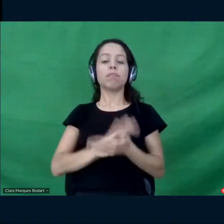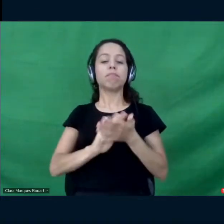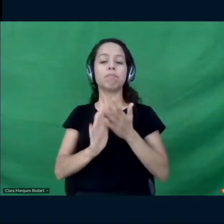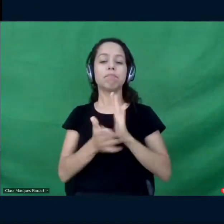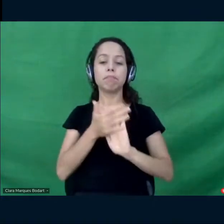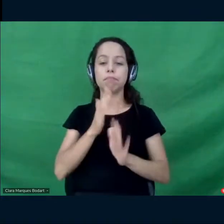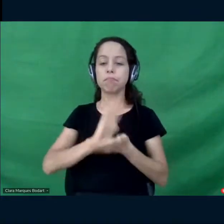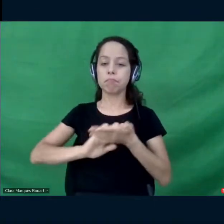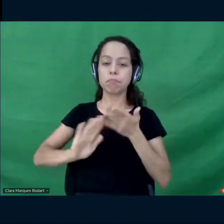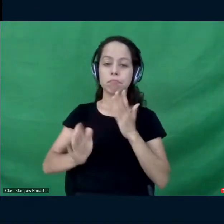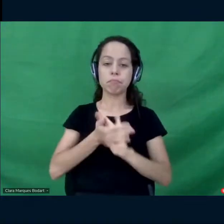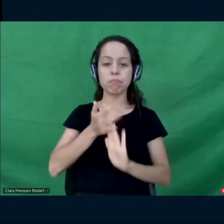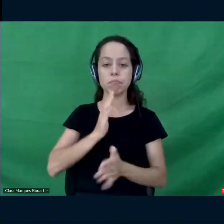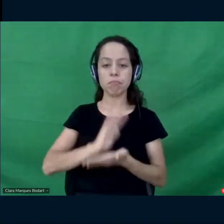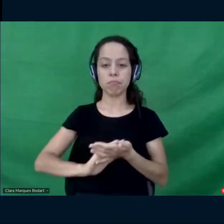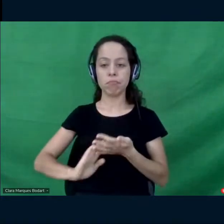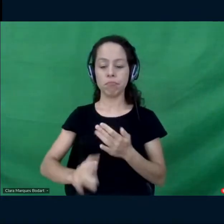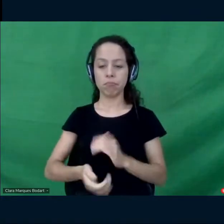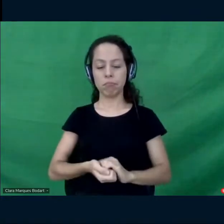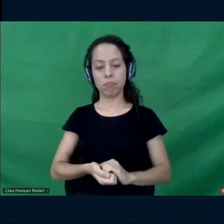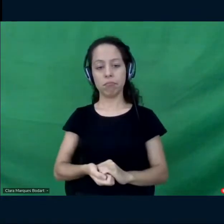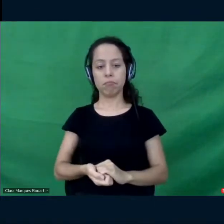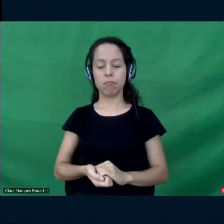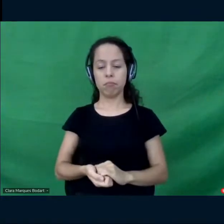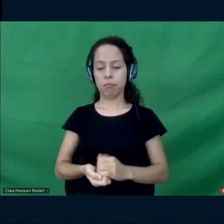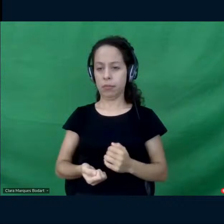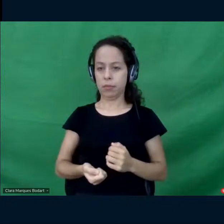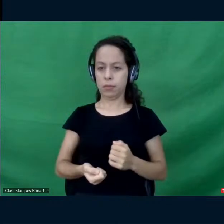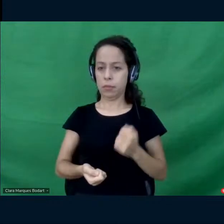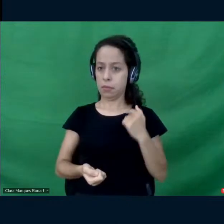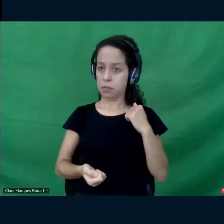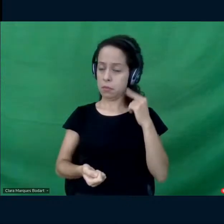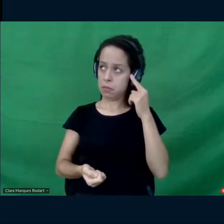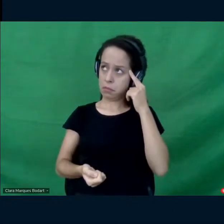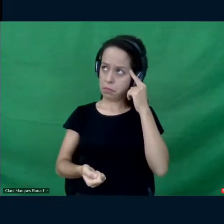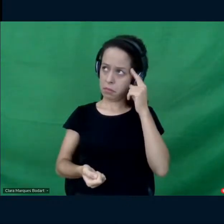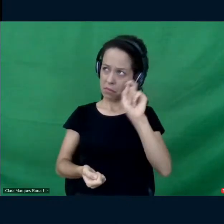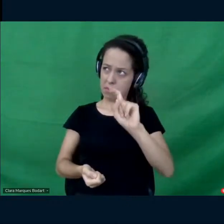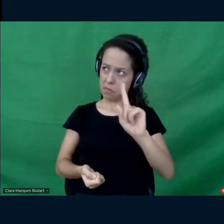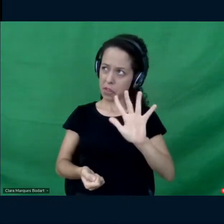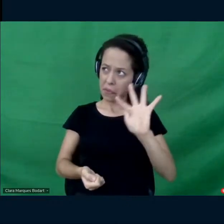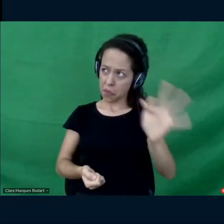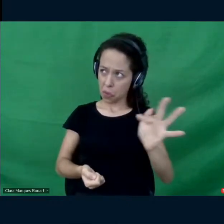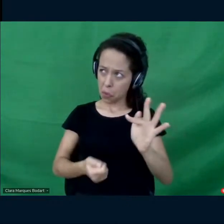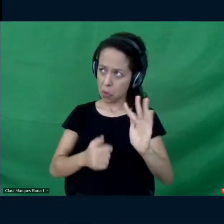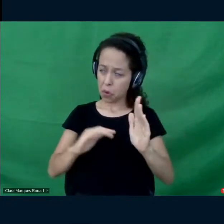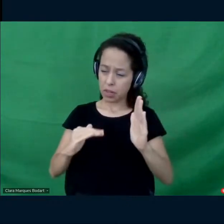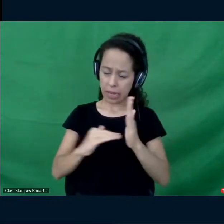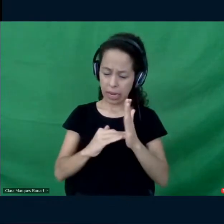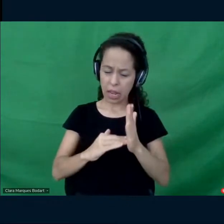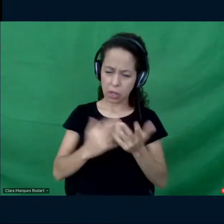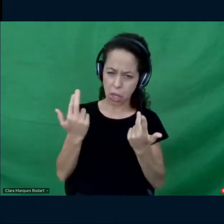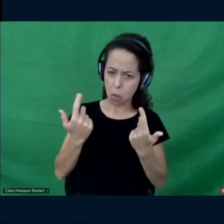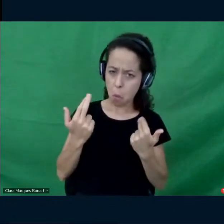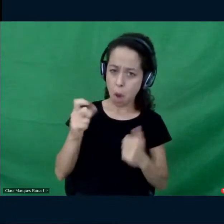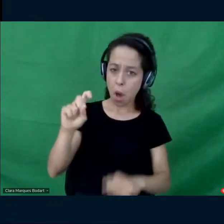esse acordão que foi feito. E me pergunto se ocorrerá o mesmo no Senado. Né. Há